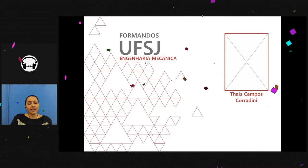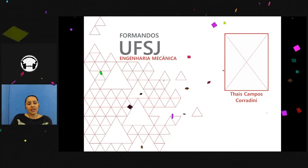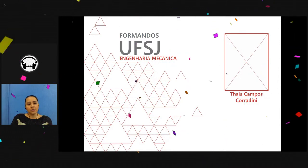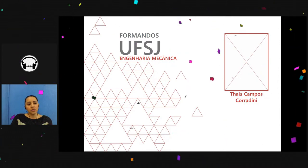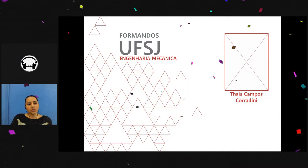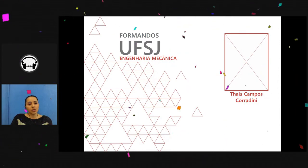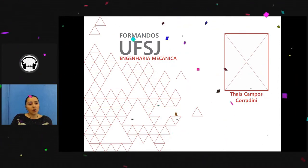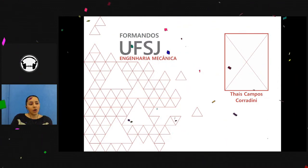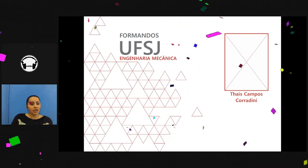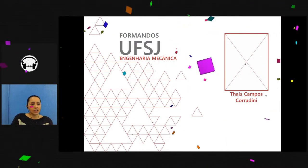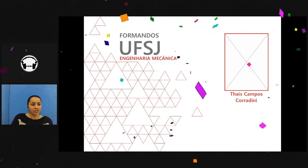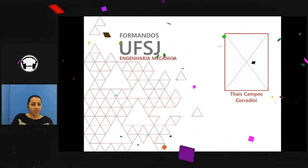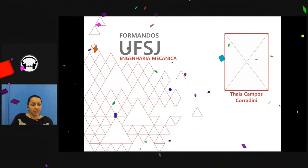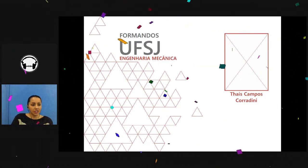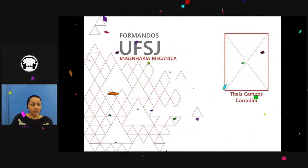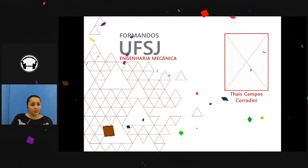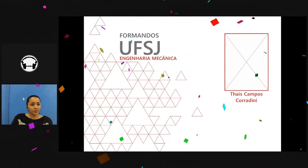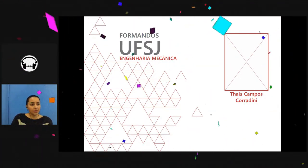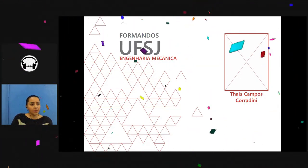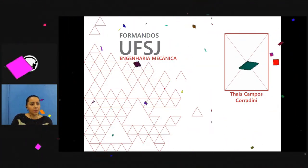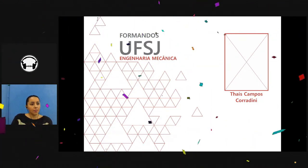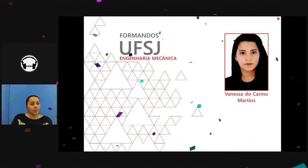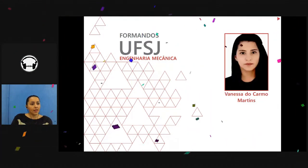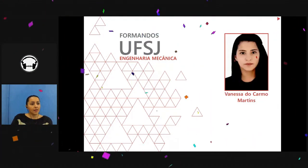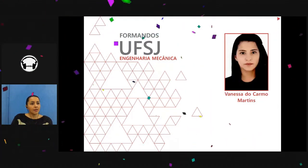Thaís Campos Corradini